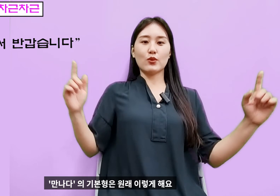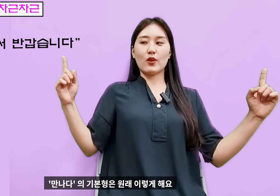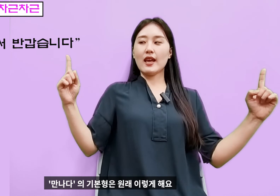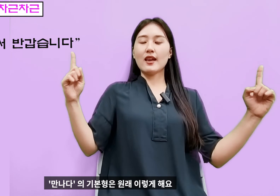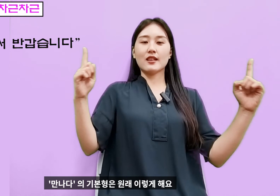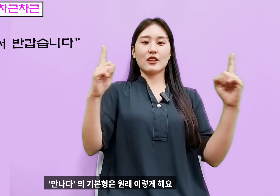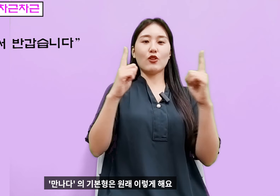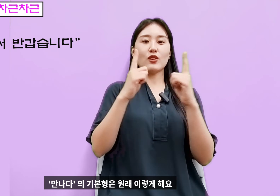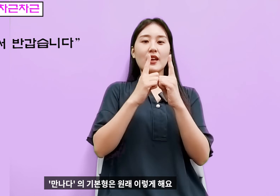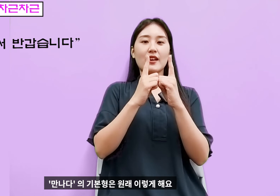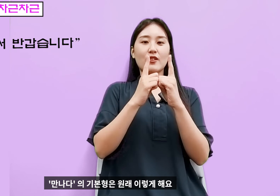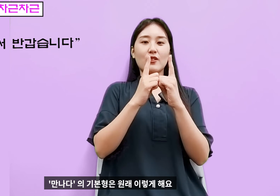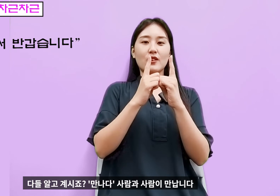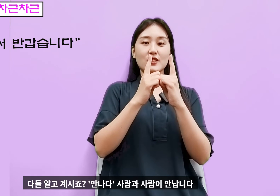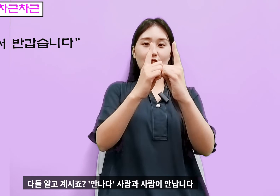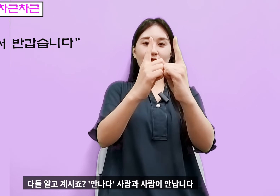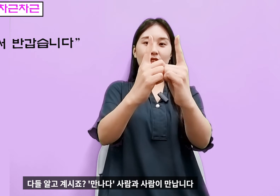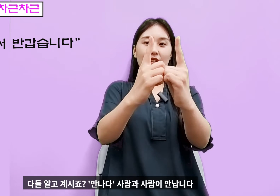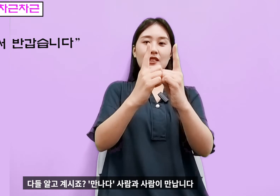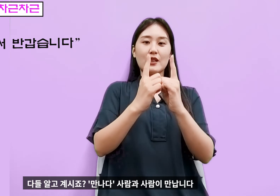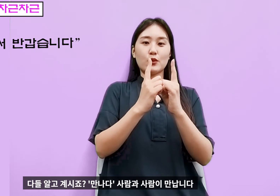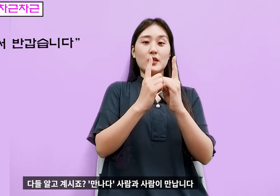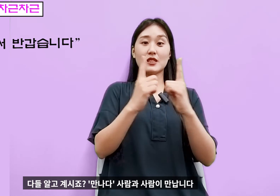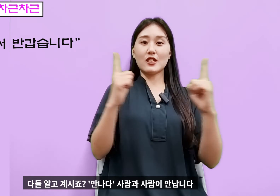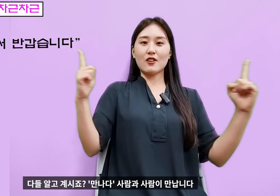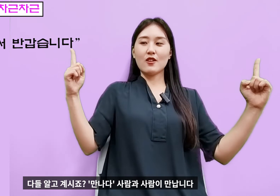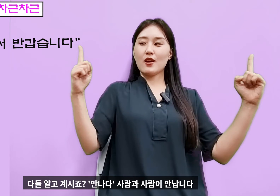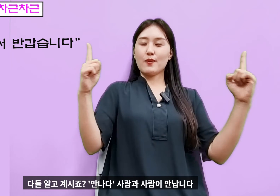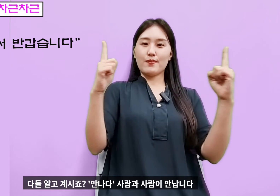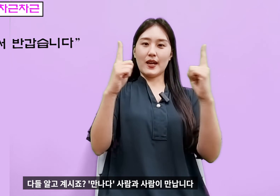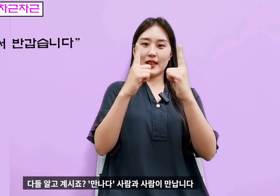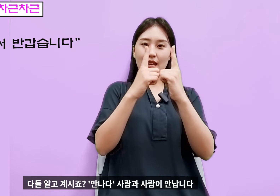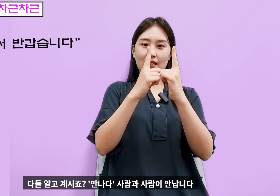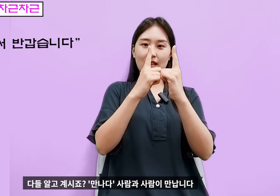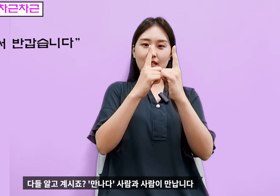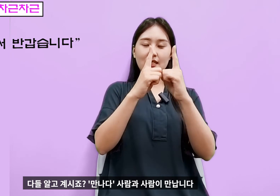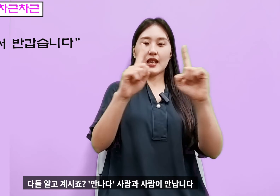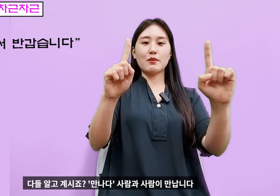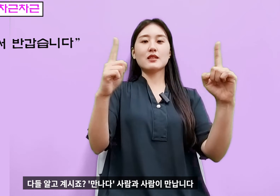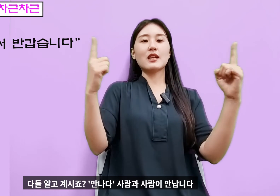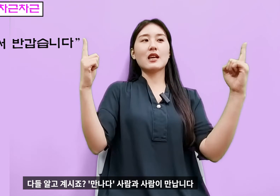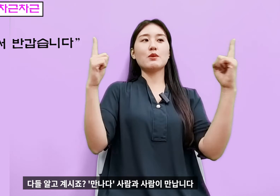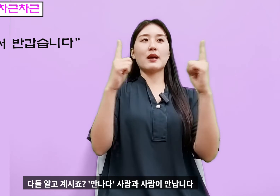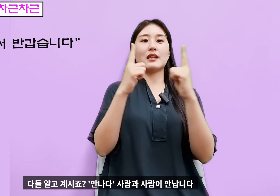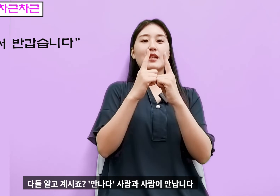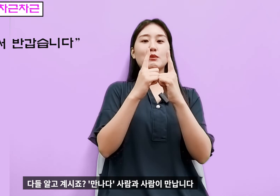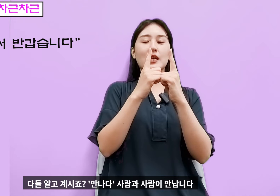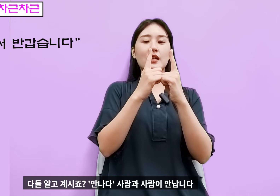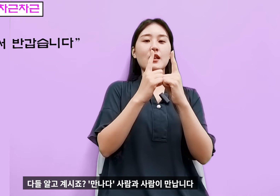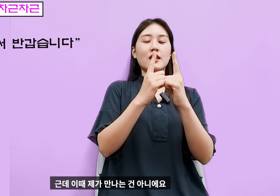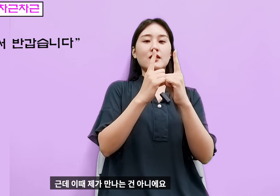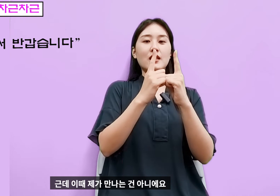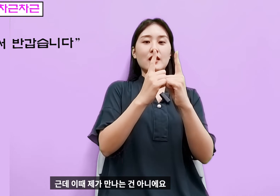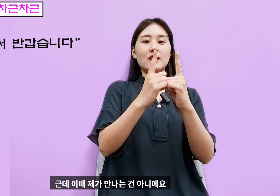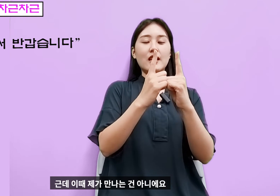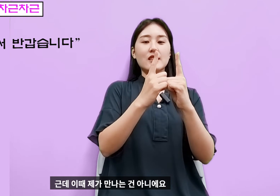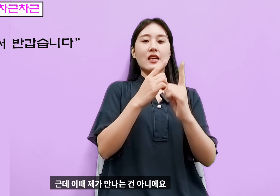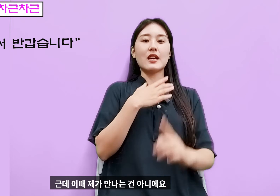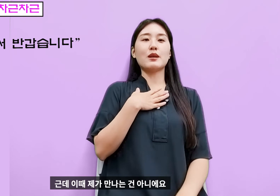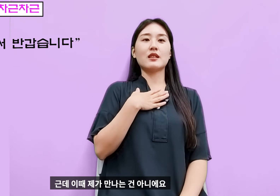원래 이렇게 해요. 그렇죠? 다들 알고 계시죠? 만나다. 사람과 사람이 만납니다. 근데 이때 제가 만나는